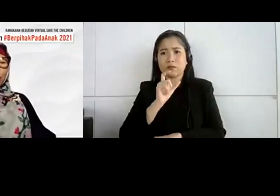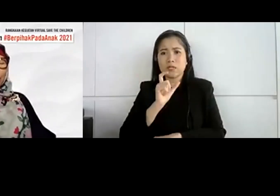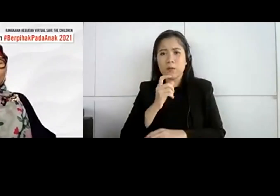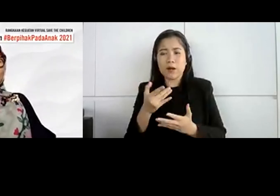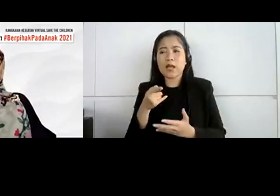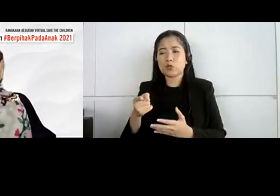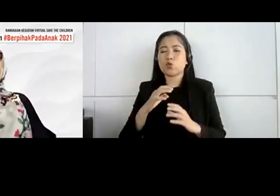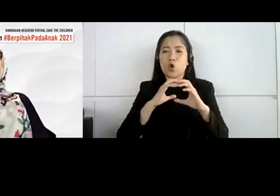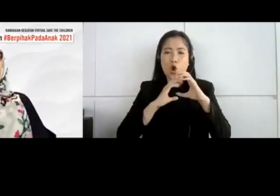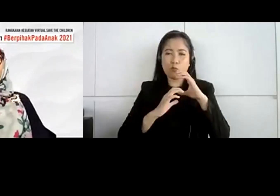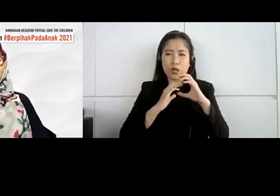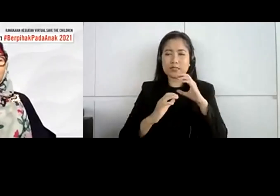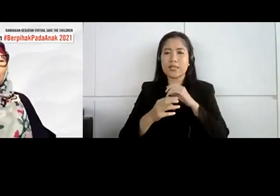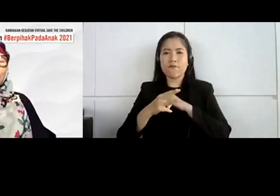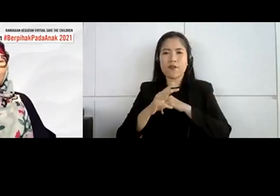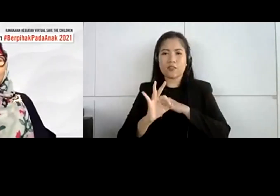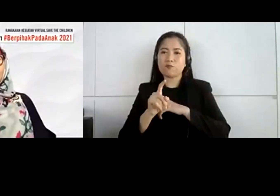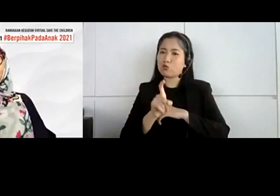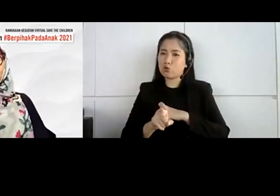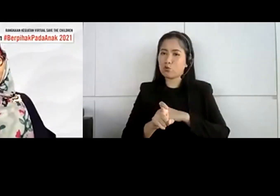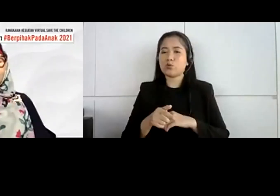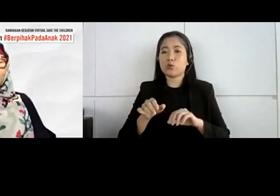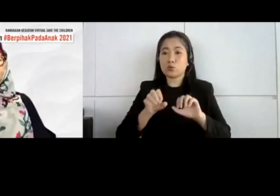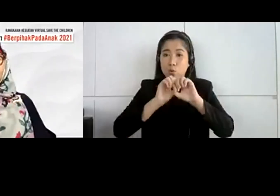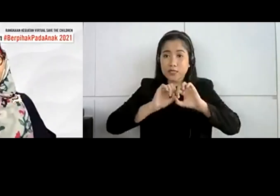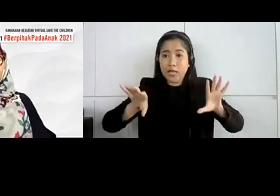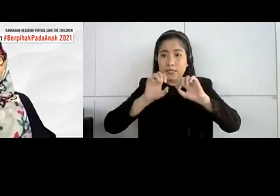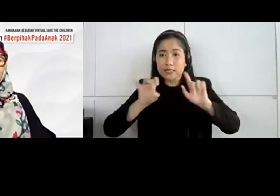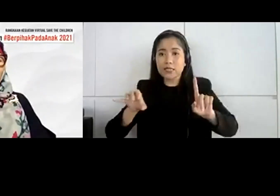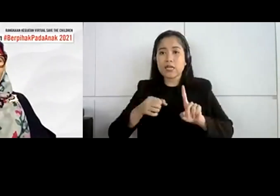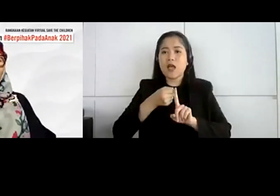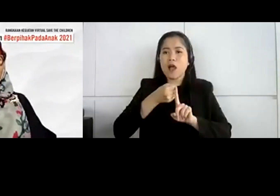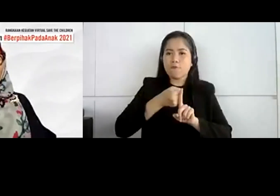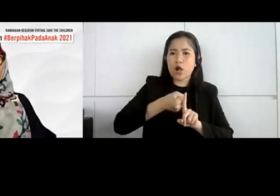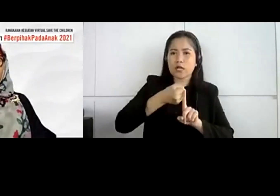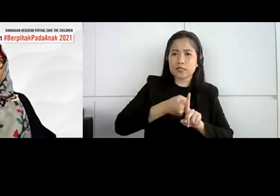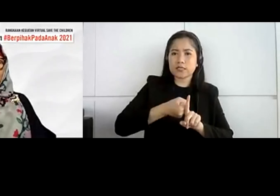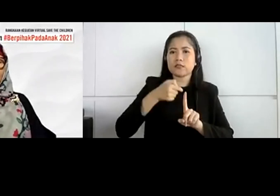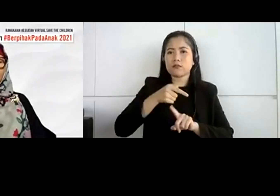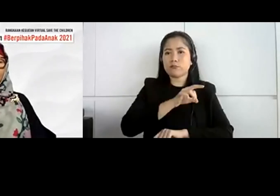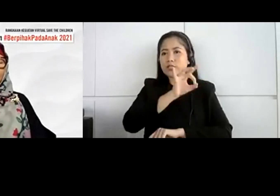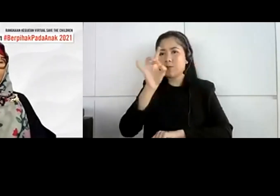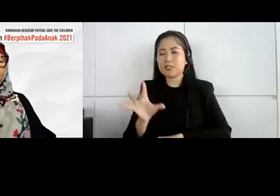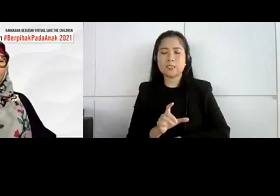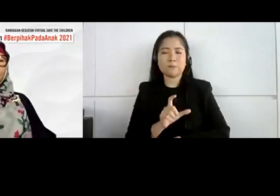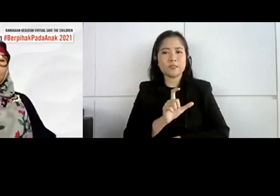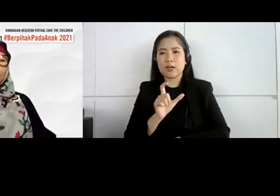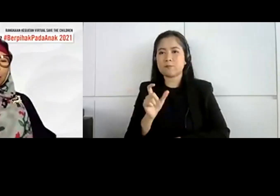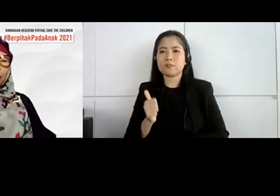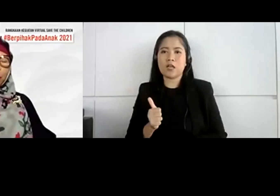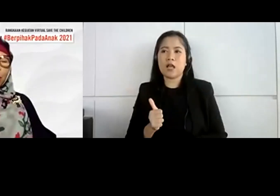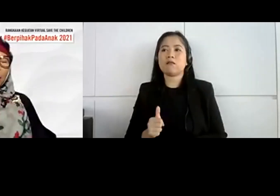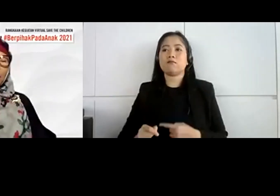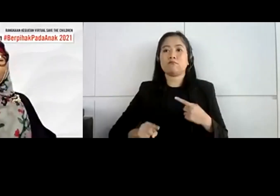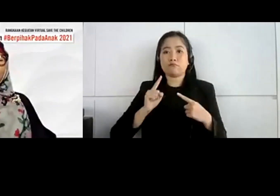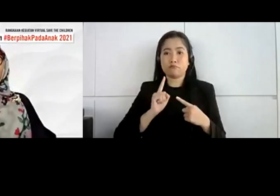perlu komunikasi yang efektif, sosialisasi, advokasi. Ini bisa dilakukan dengan berbagai cara, baik melalui